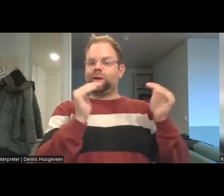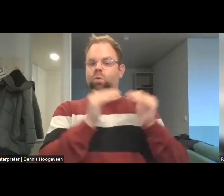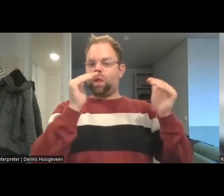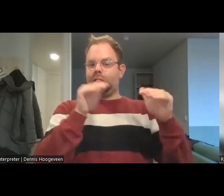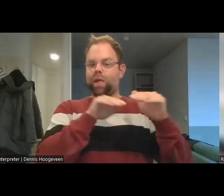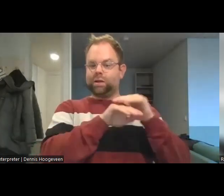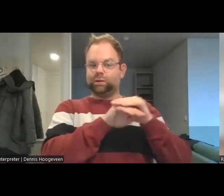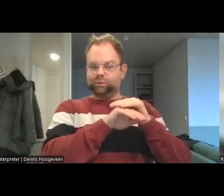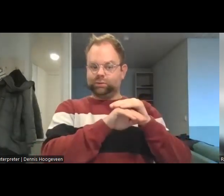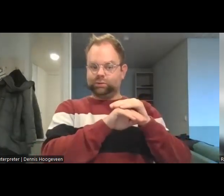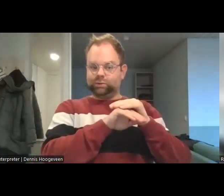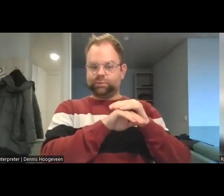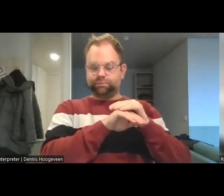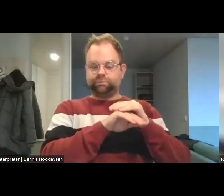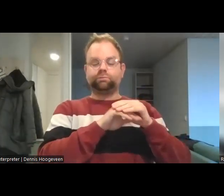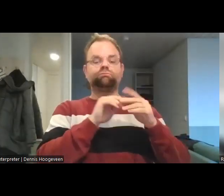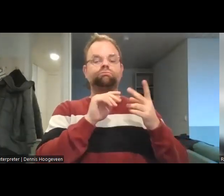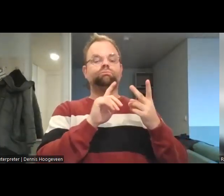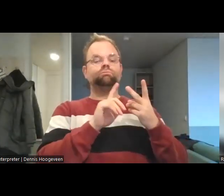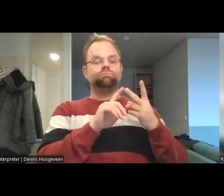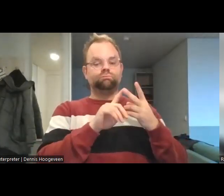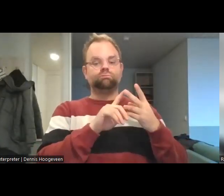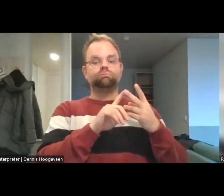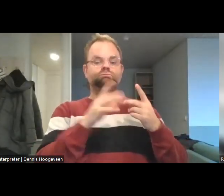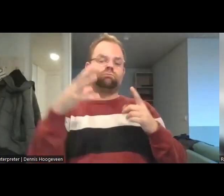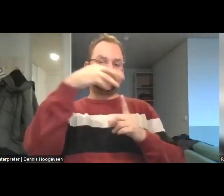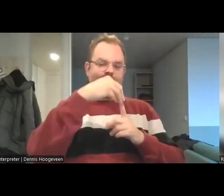promouvoir la stratégie de protection sociale,